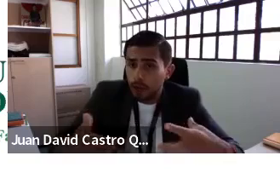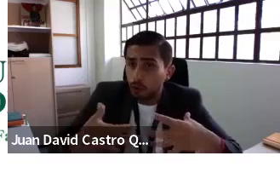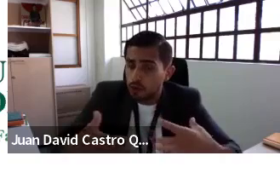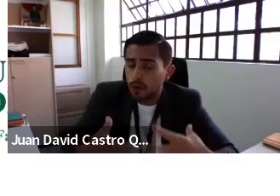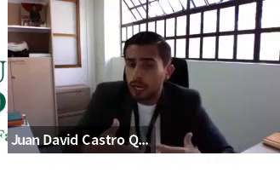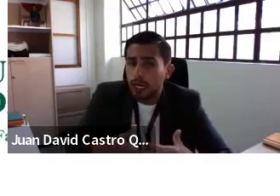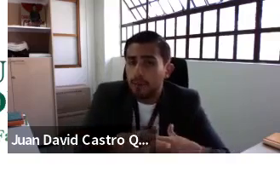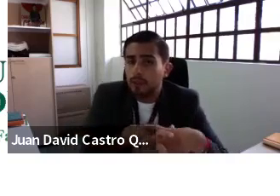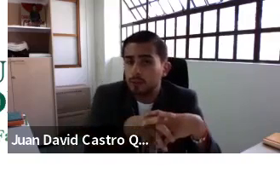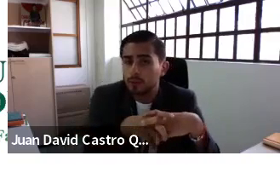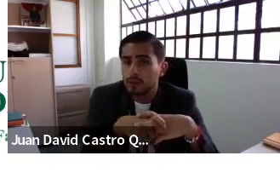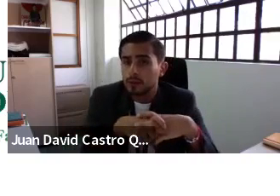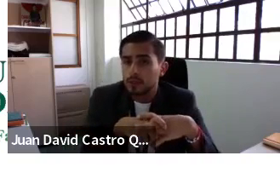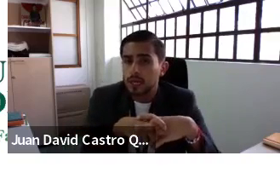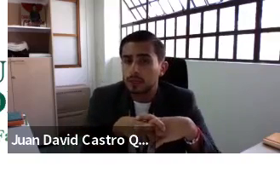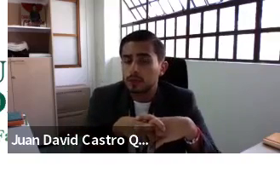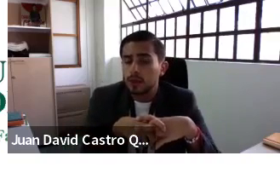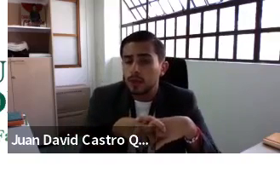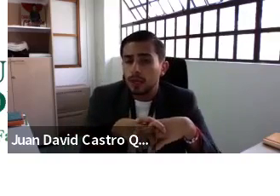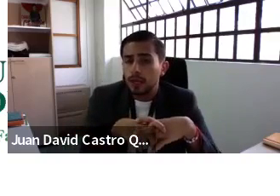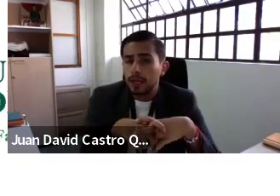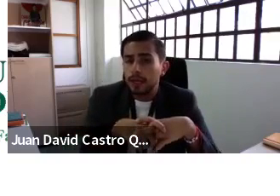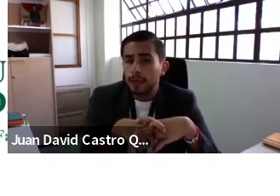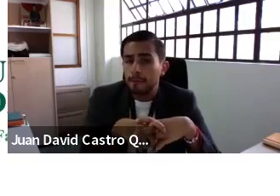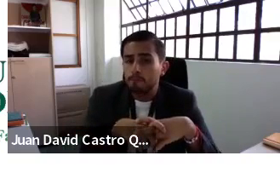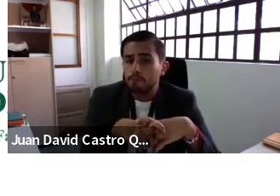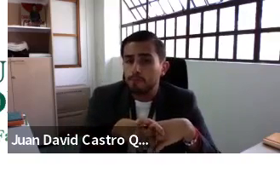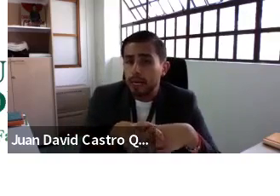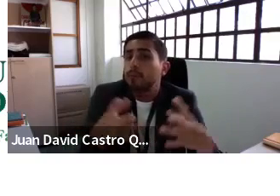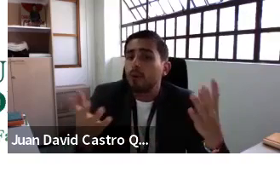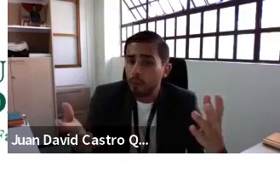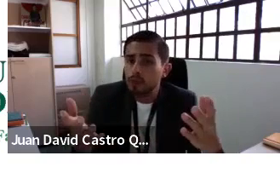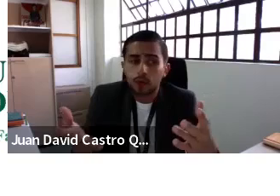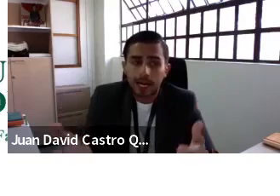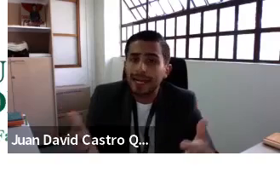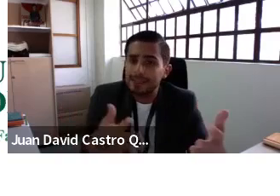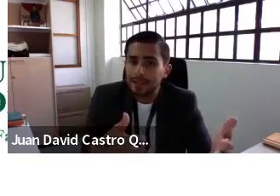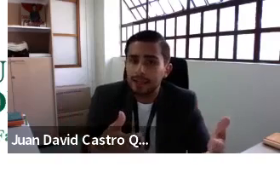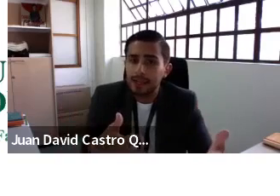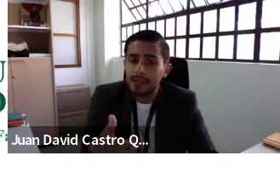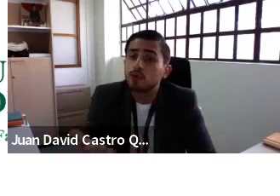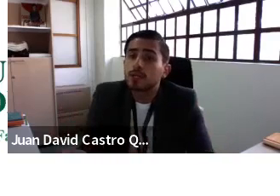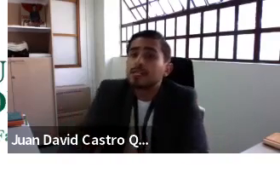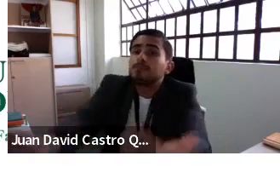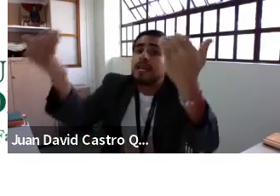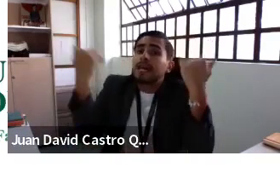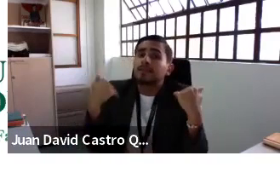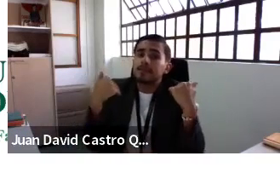recurso y con el elemento cierto para que podamos encontrar estrategias que muchas veces vienen antes